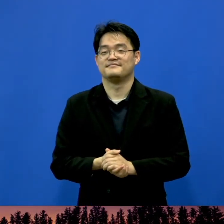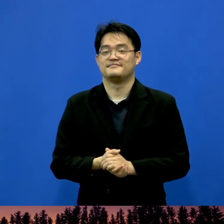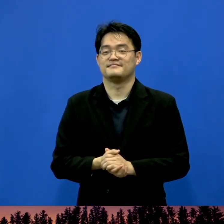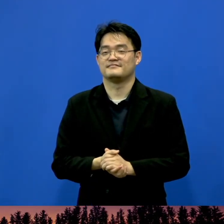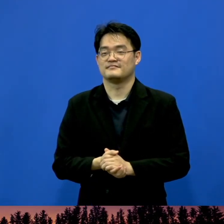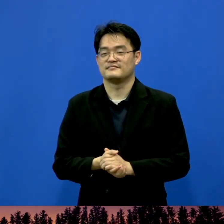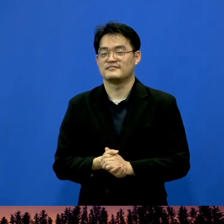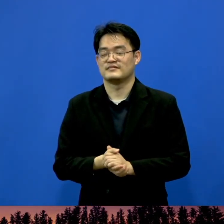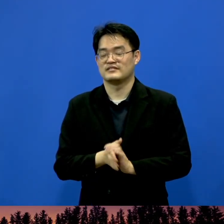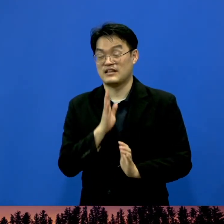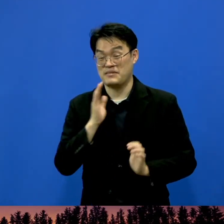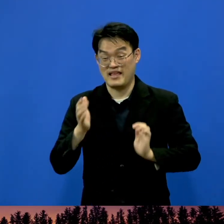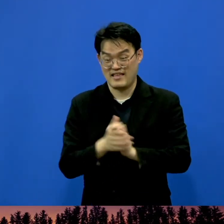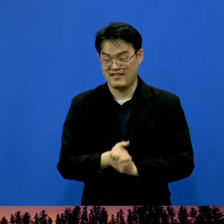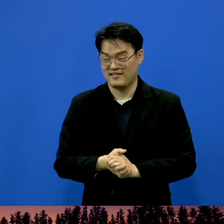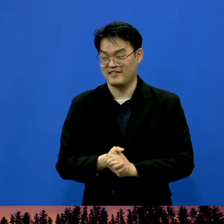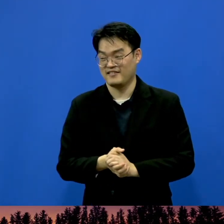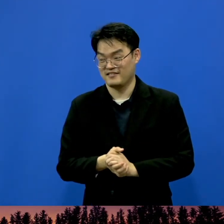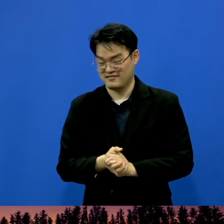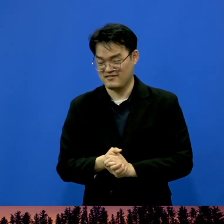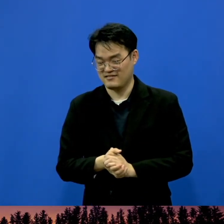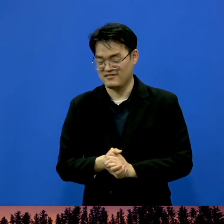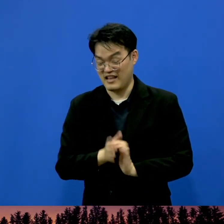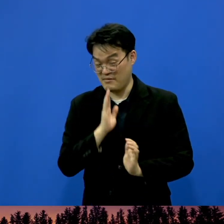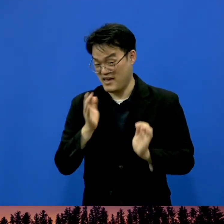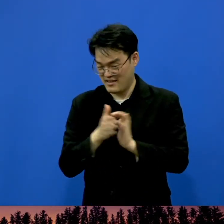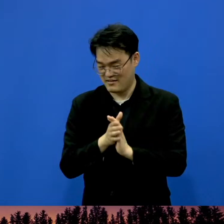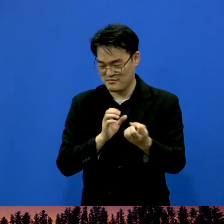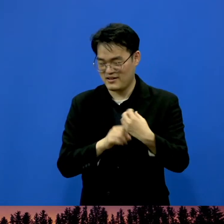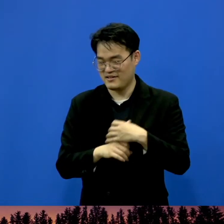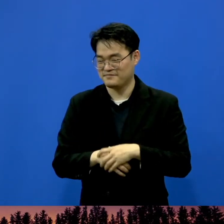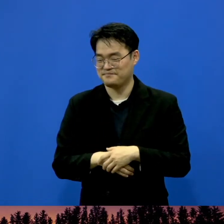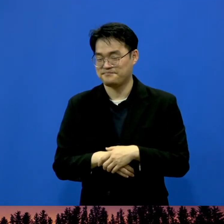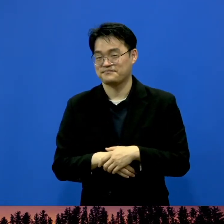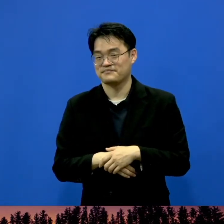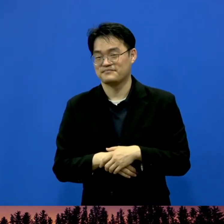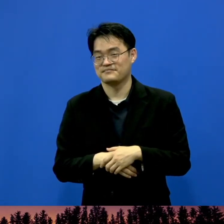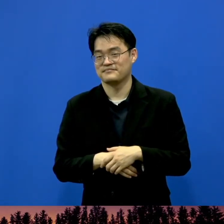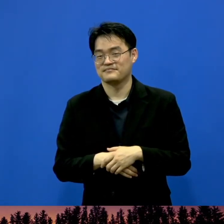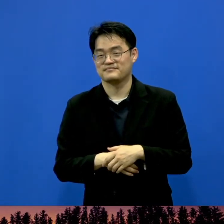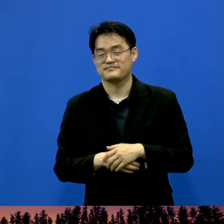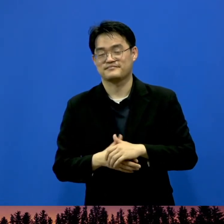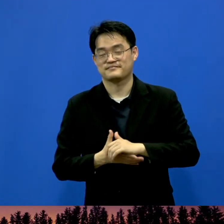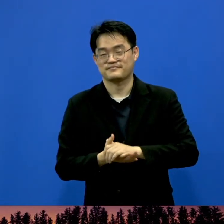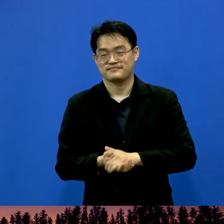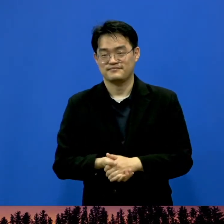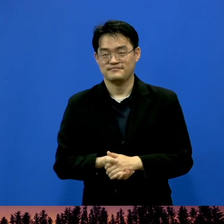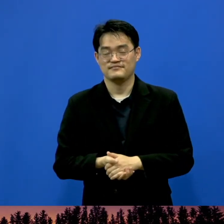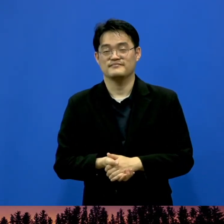아멘 해. 아멘 했어요. 남학생.